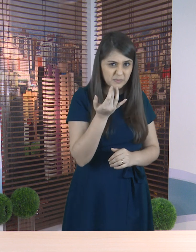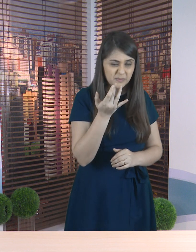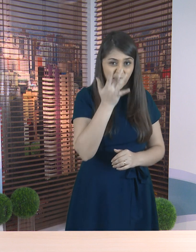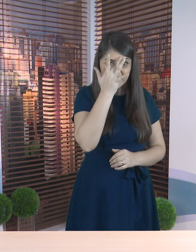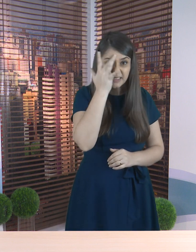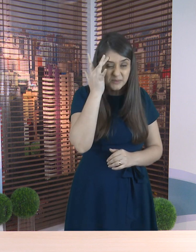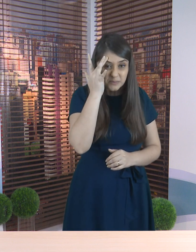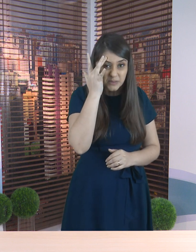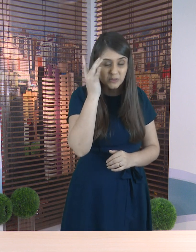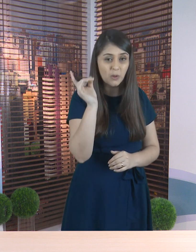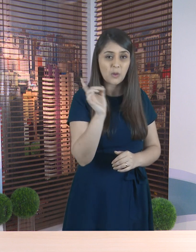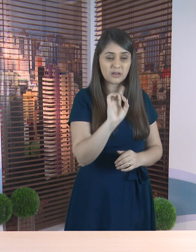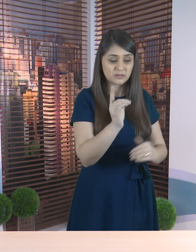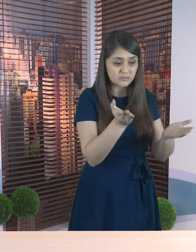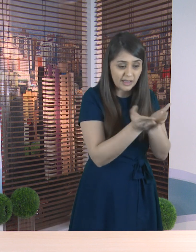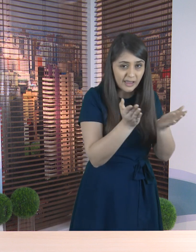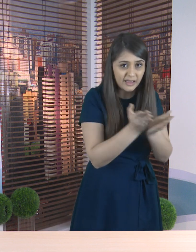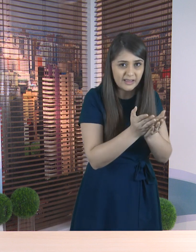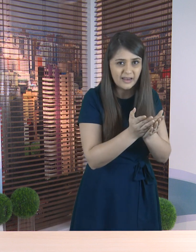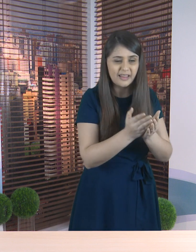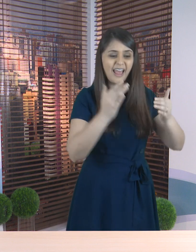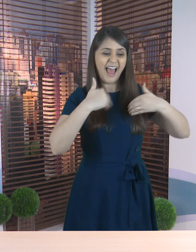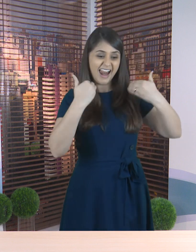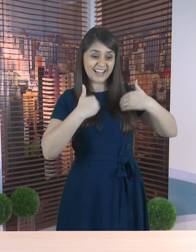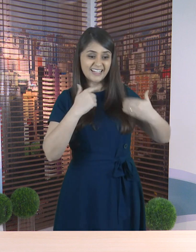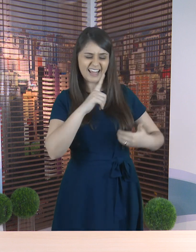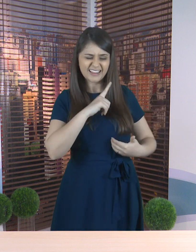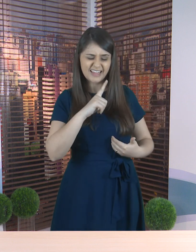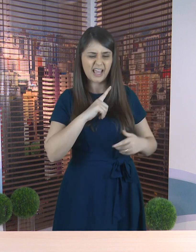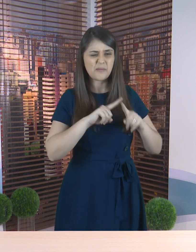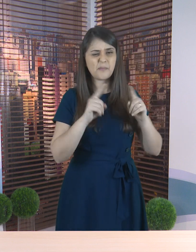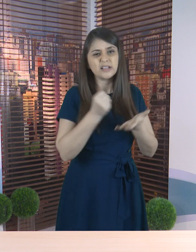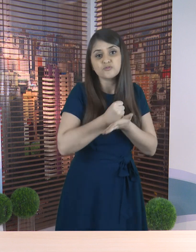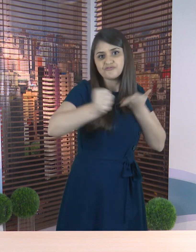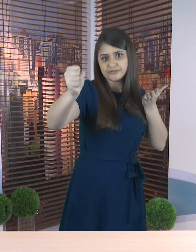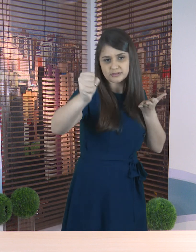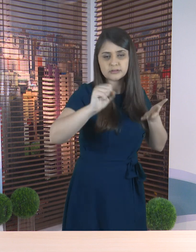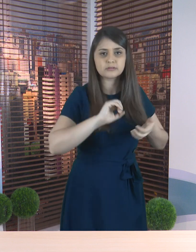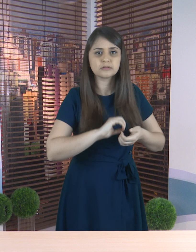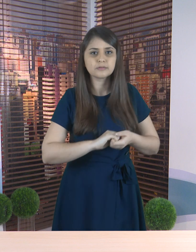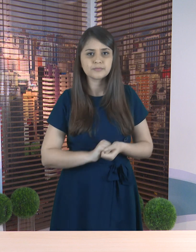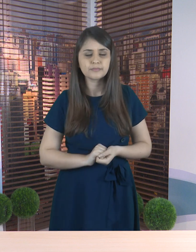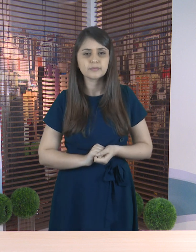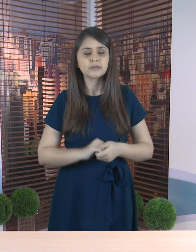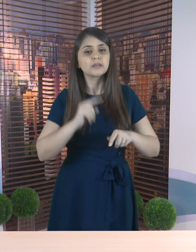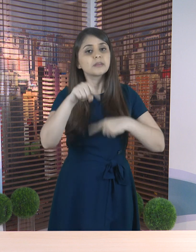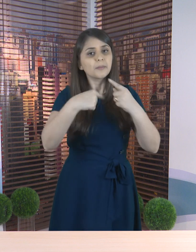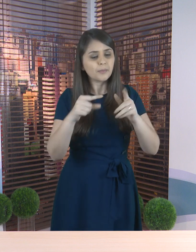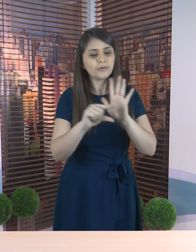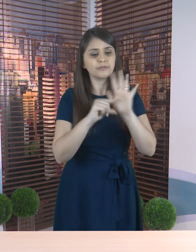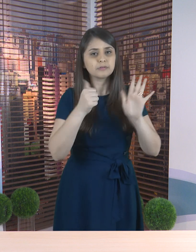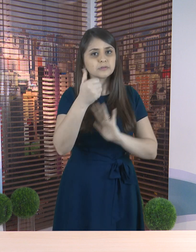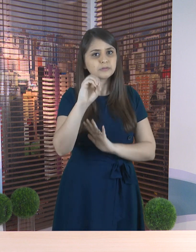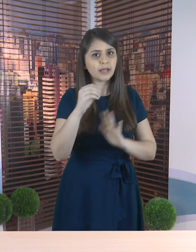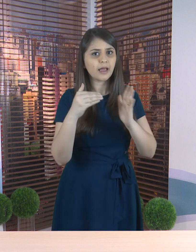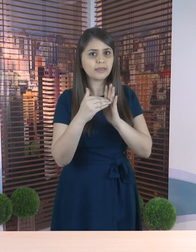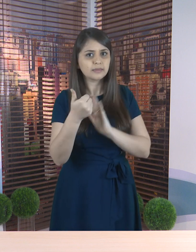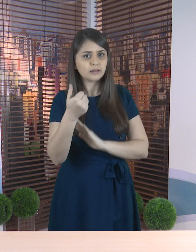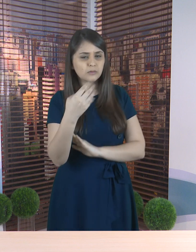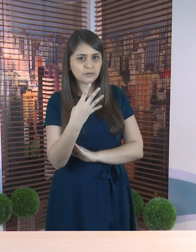que tanto o ímpio quanto a sua família são castigados. No trecho de 15 a 23, que